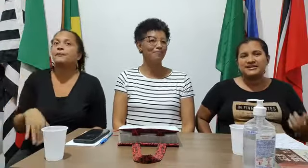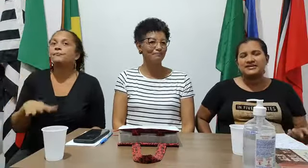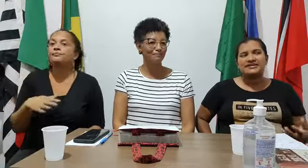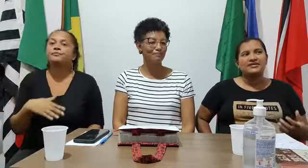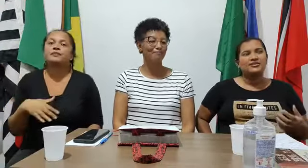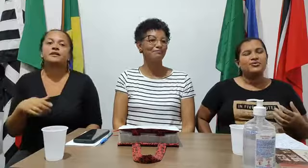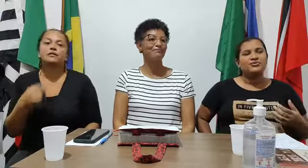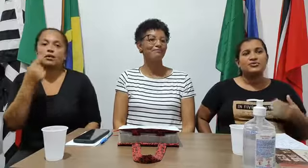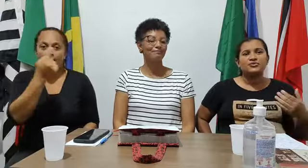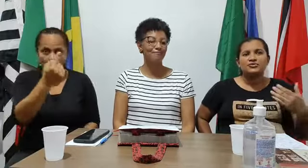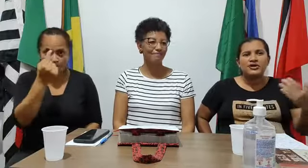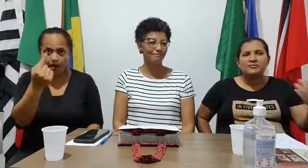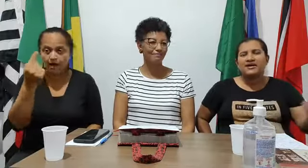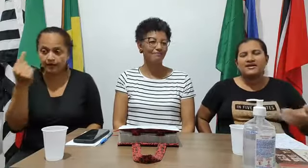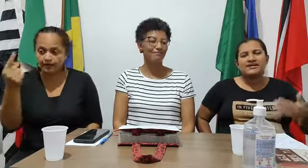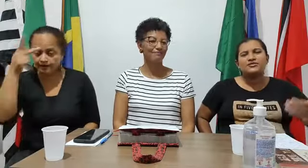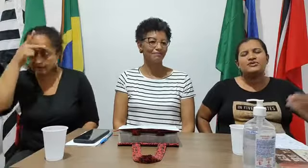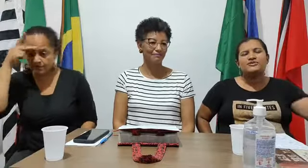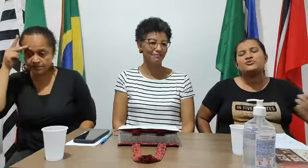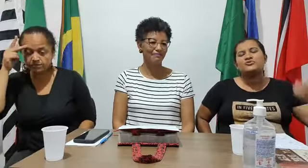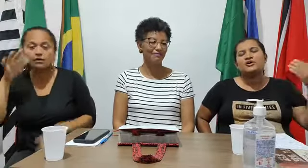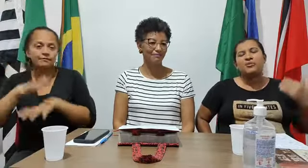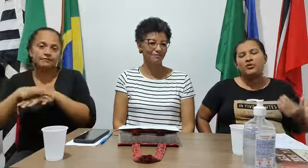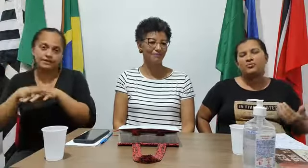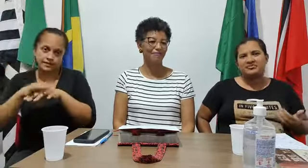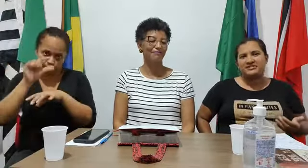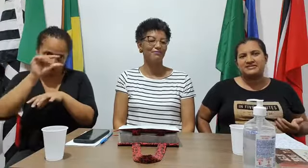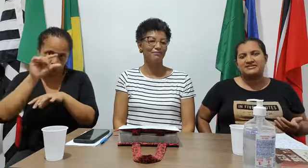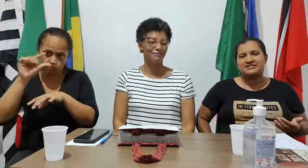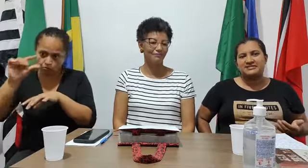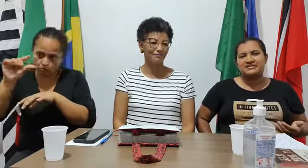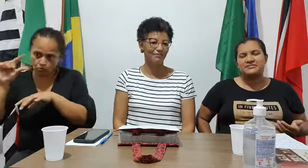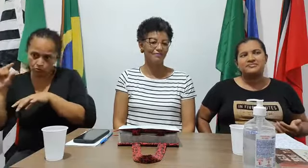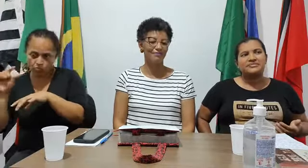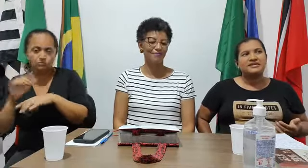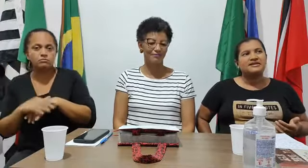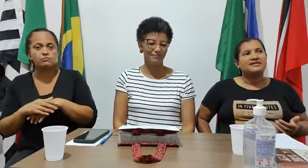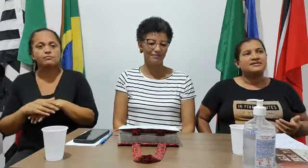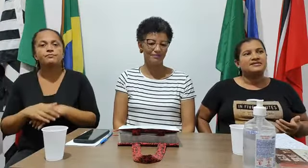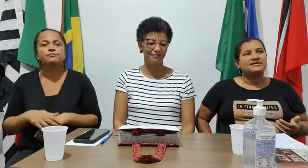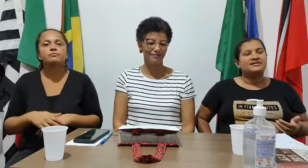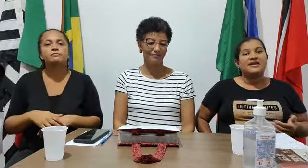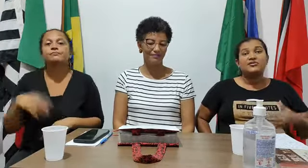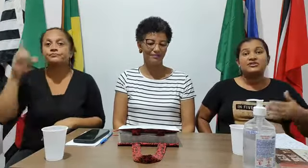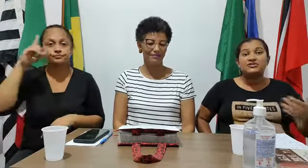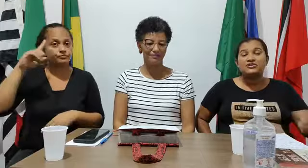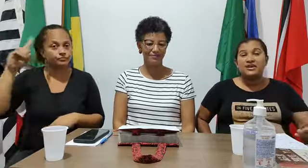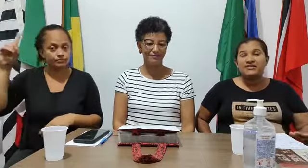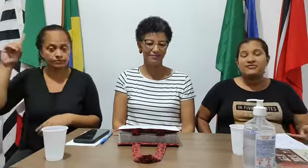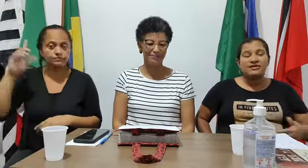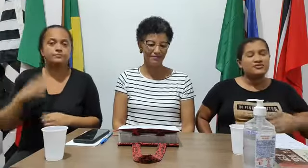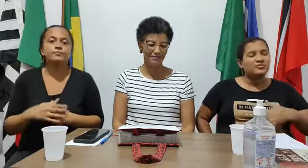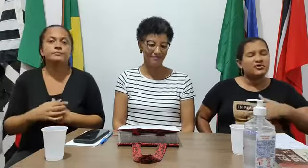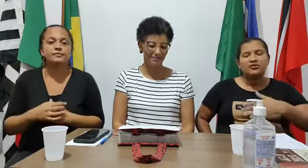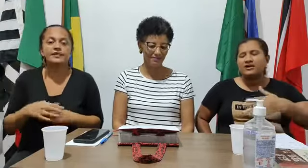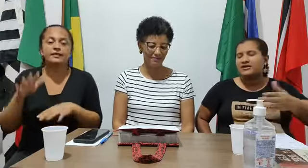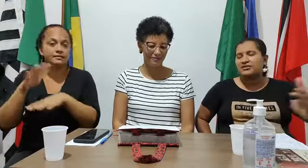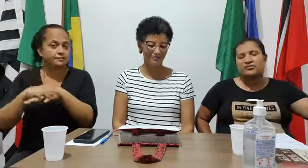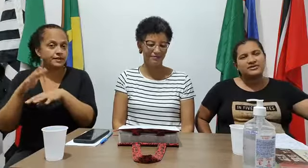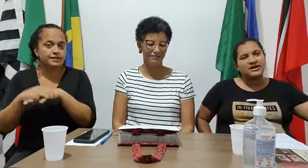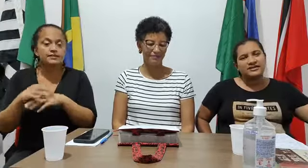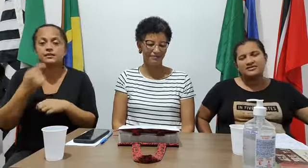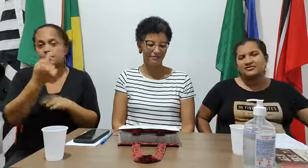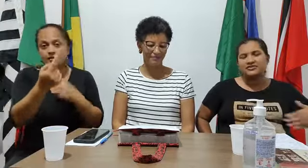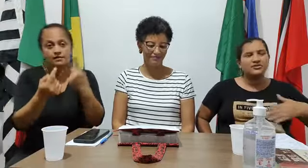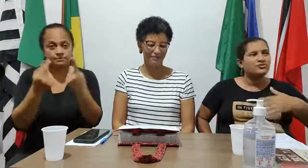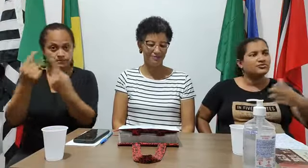exercer aquilo que Deus nos chamou para fazer, né? E aí quando a gente leva isso para qualquer